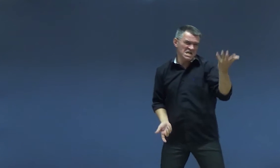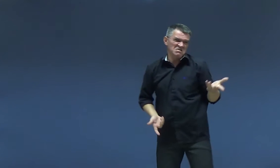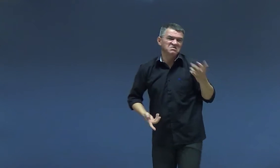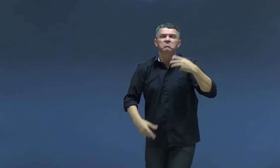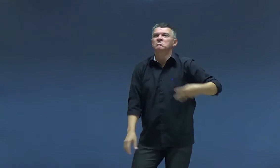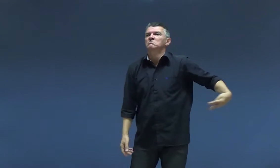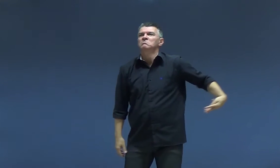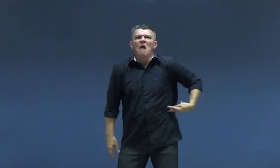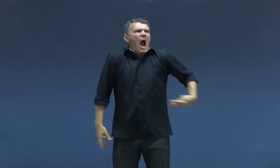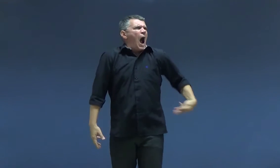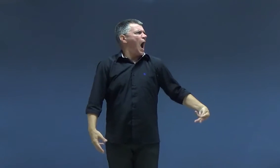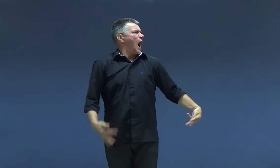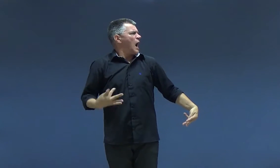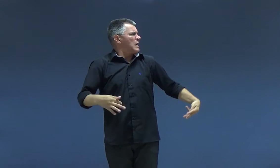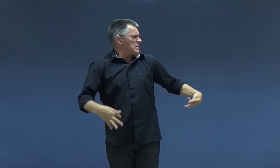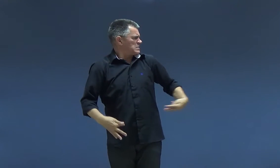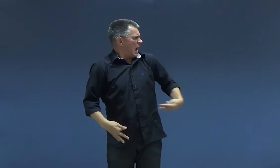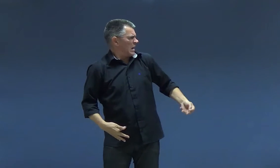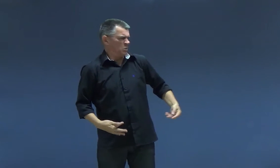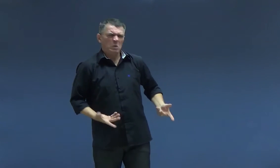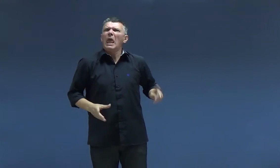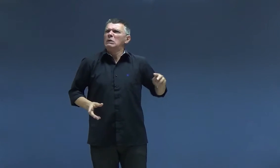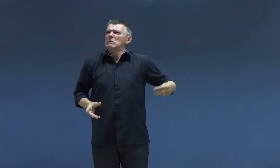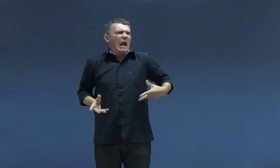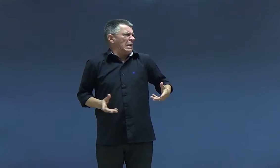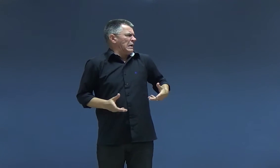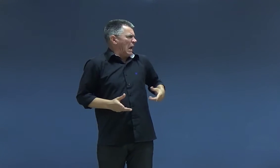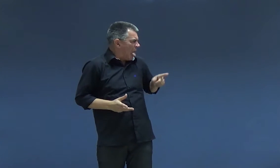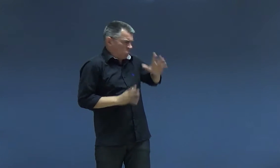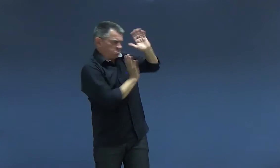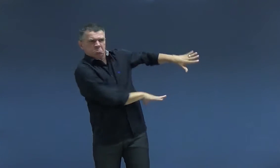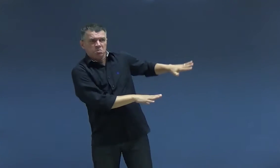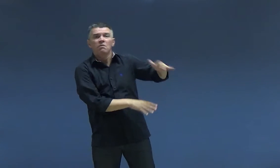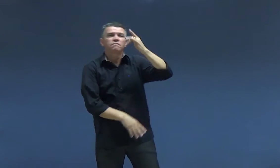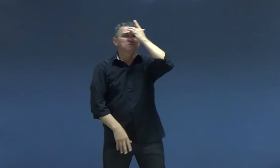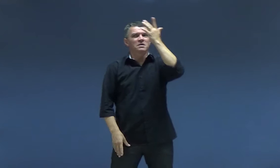Se fosse só com o tridente, é fácil. Vai lá, cutuca você vai sentir, né?